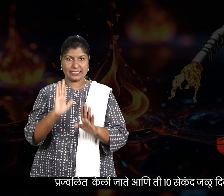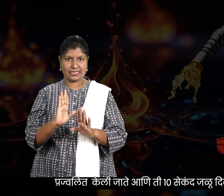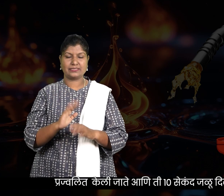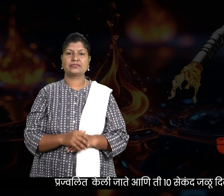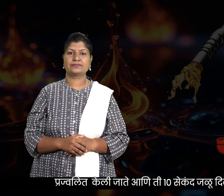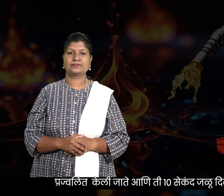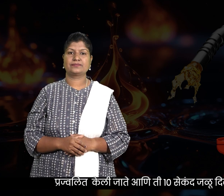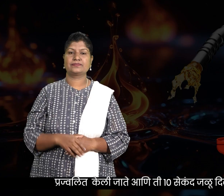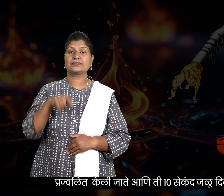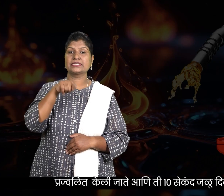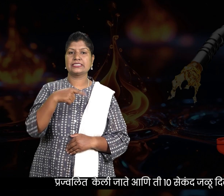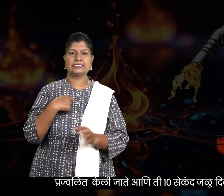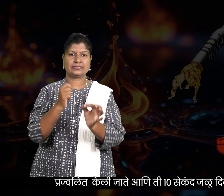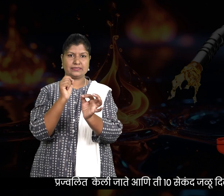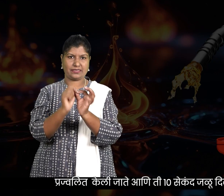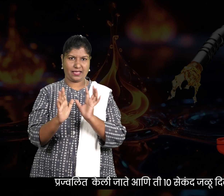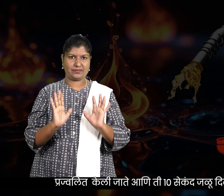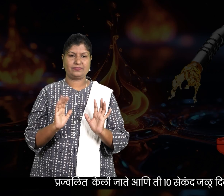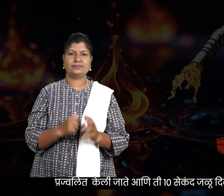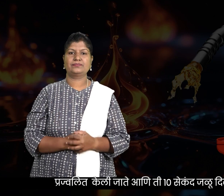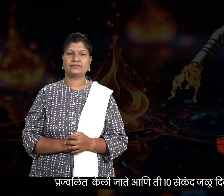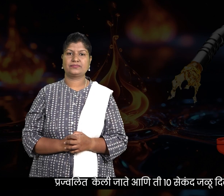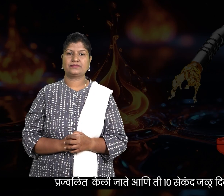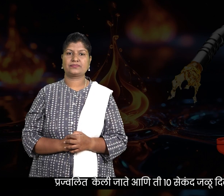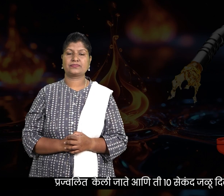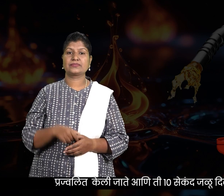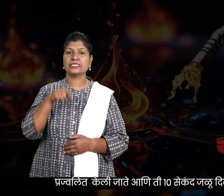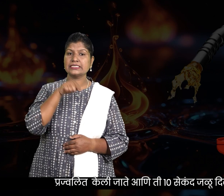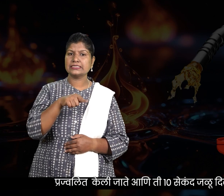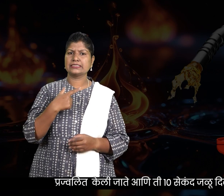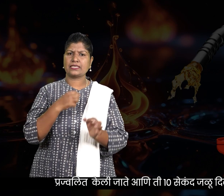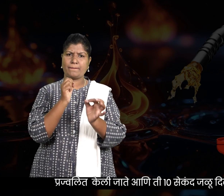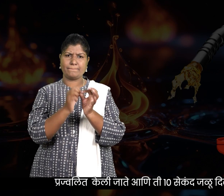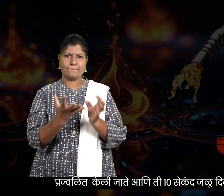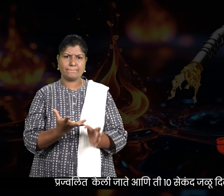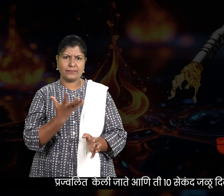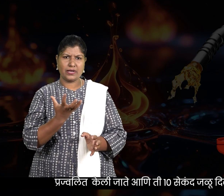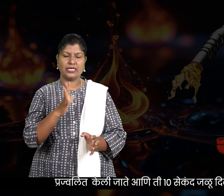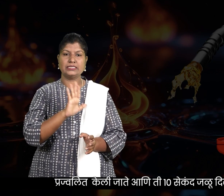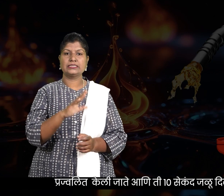प्रज्वलित केली जाते आणि ती 10 सेकंद जळू दिली जाते. नंतर